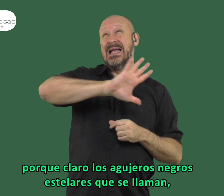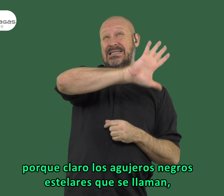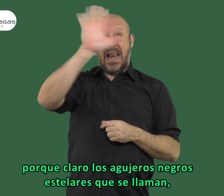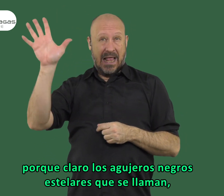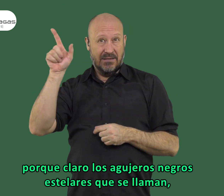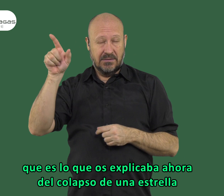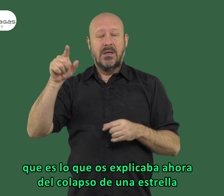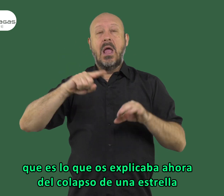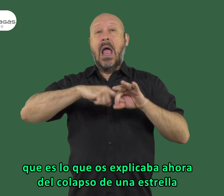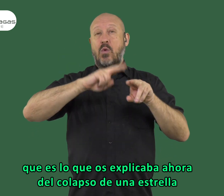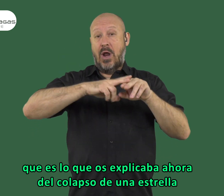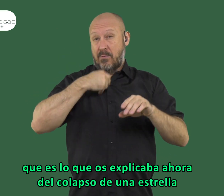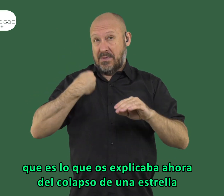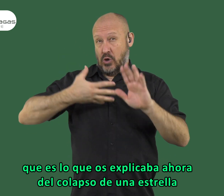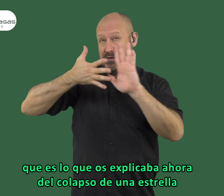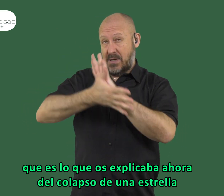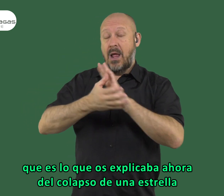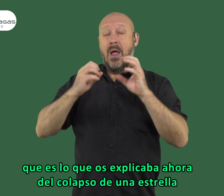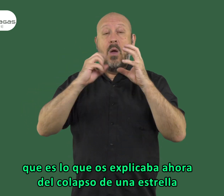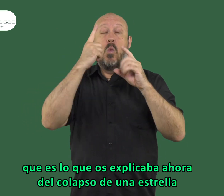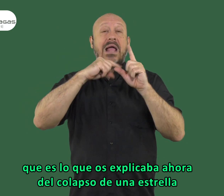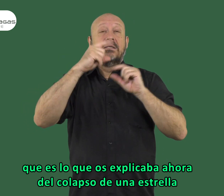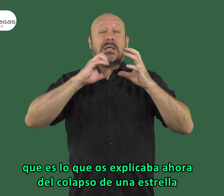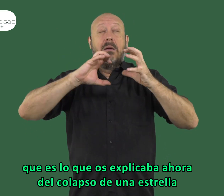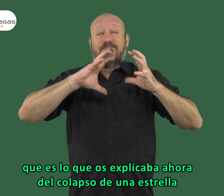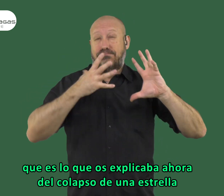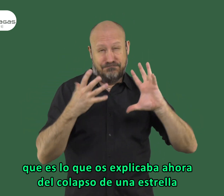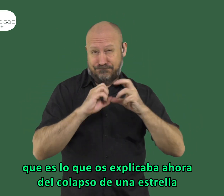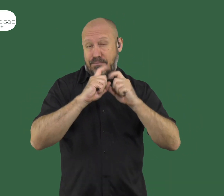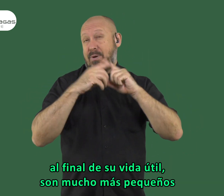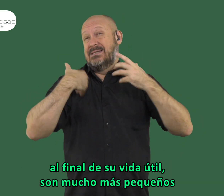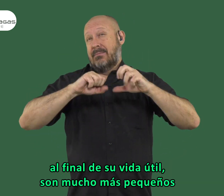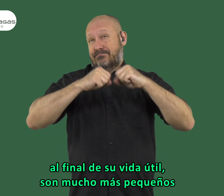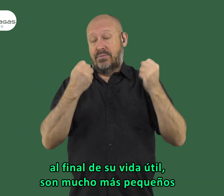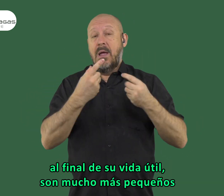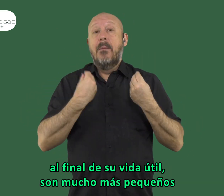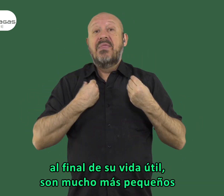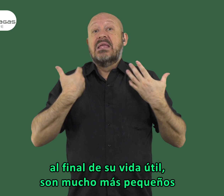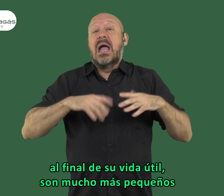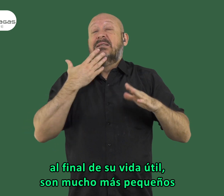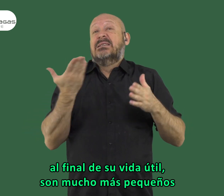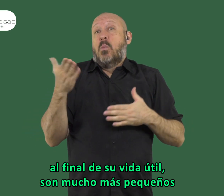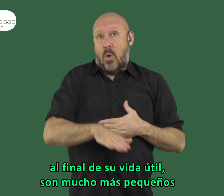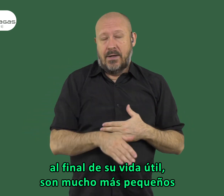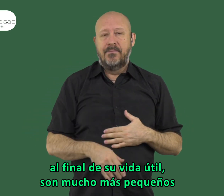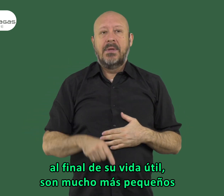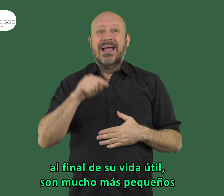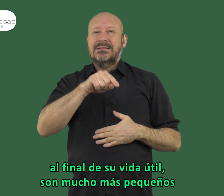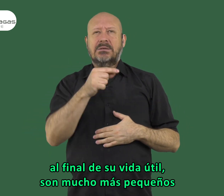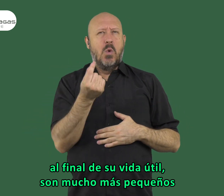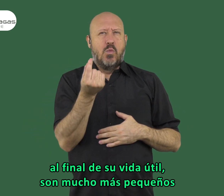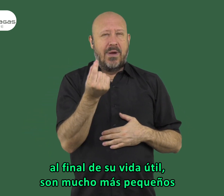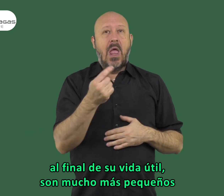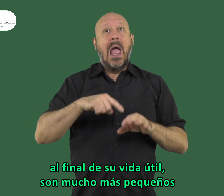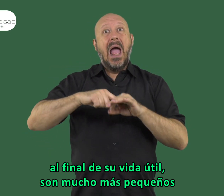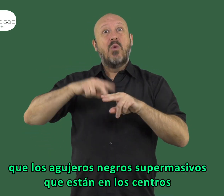estelares, que se llaman, que es lo que os explicaba ahora, del colapso de una estrella al final de su vida útil,